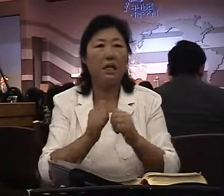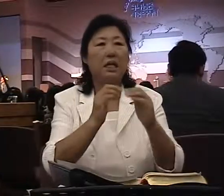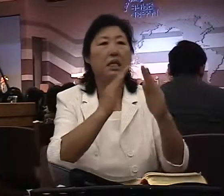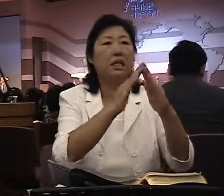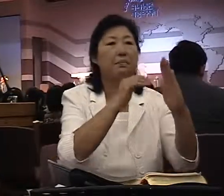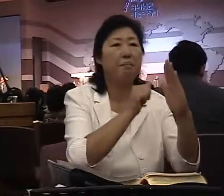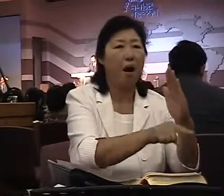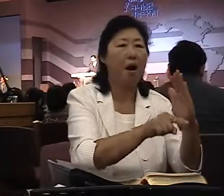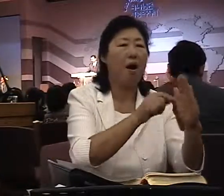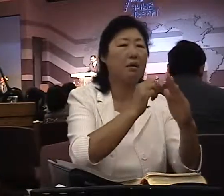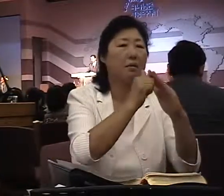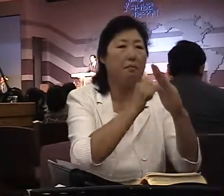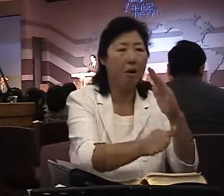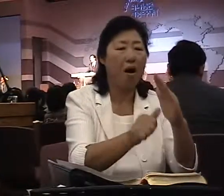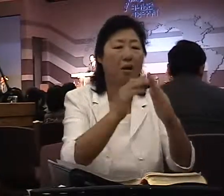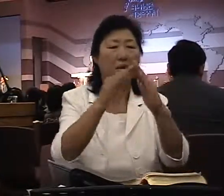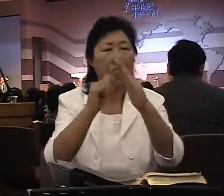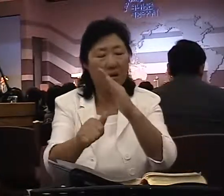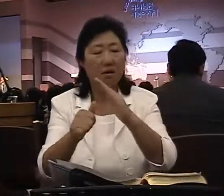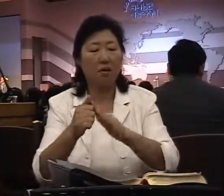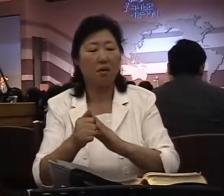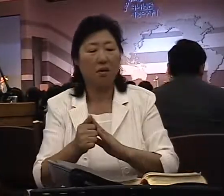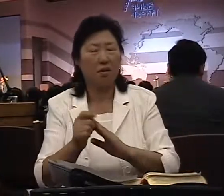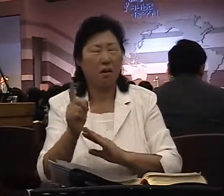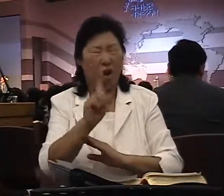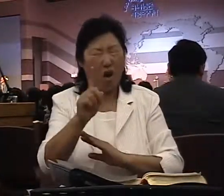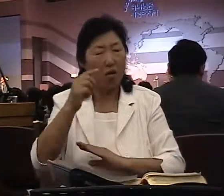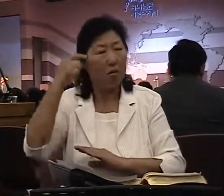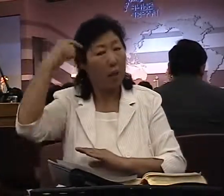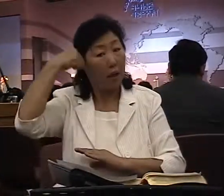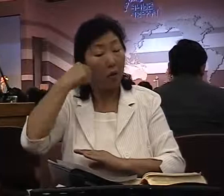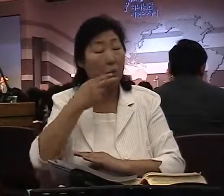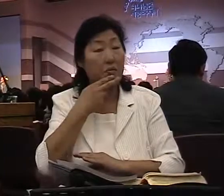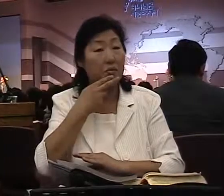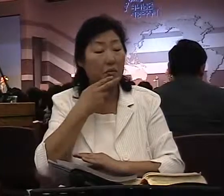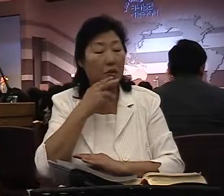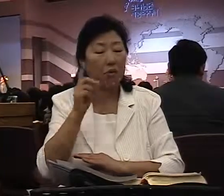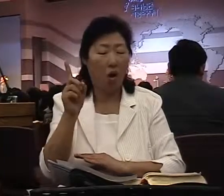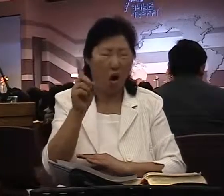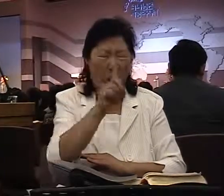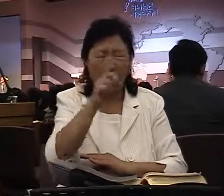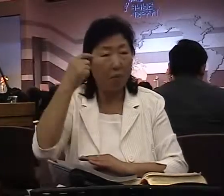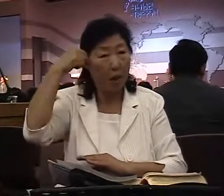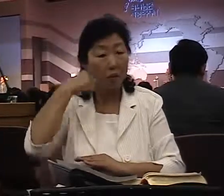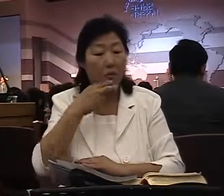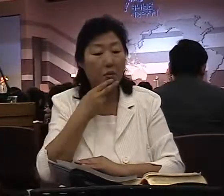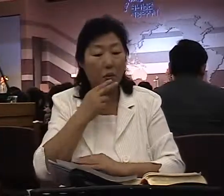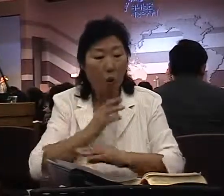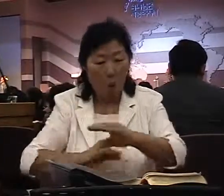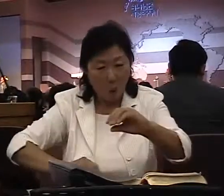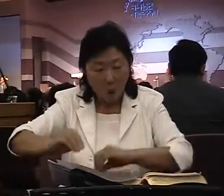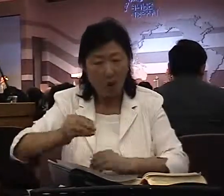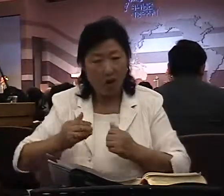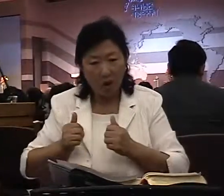모릅니다. 전혀 반응이 없더랍니다. 전혀 반응이 없고 도리어 그렇게 열정을 갖고 뛰고 있는